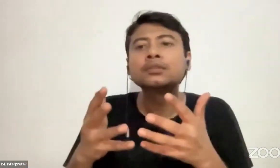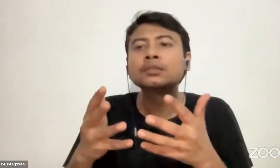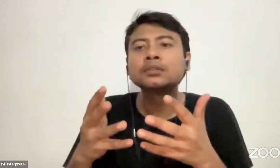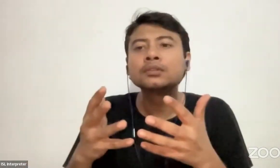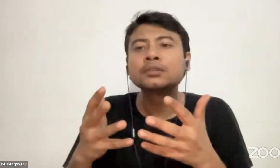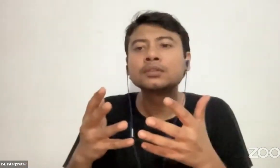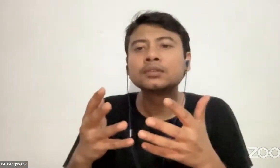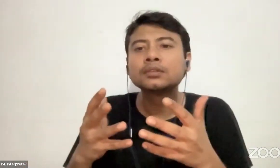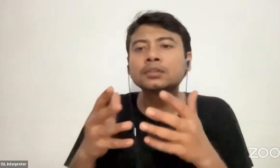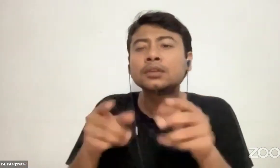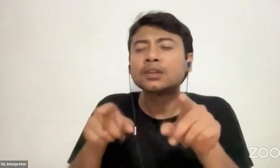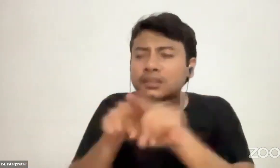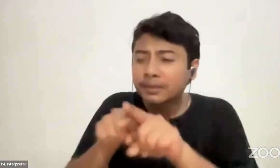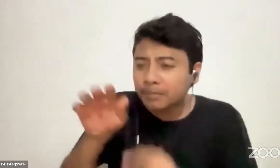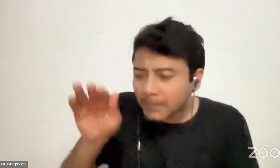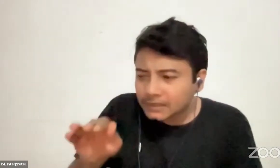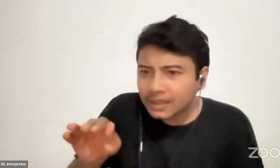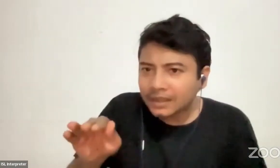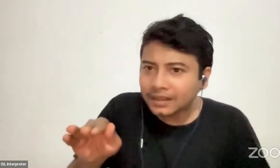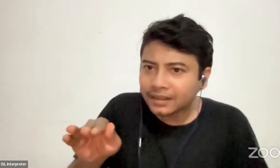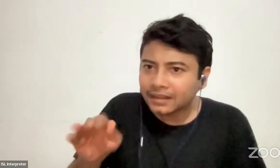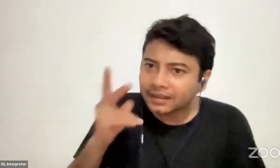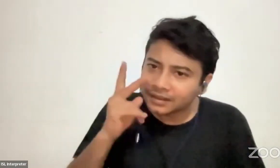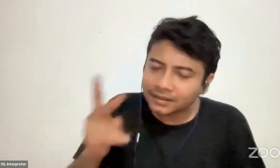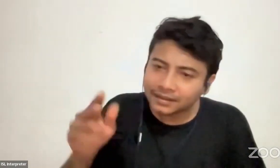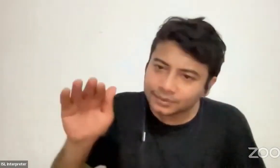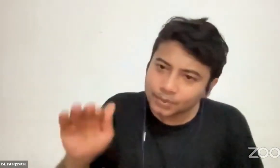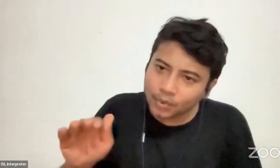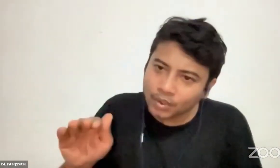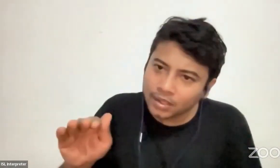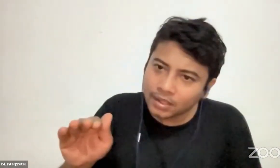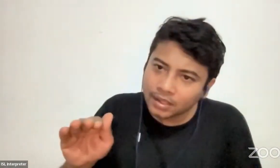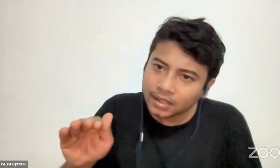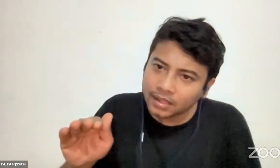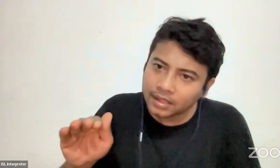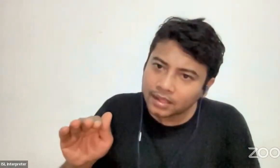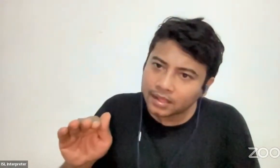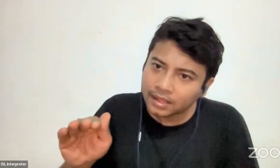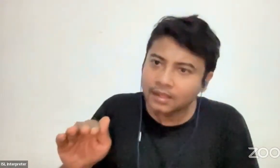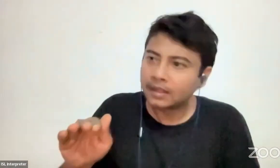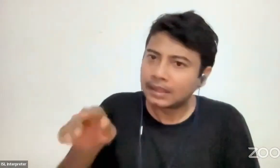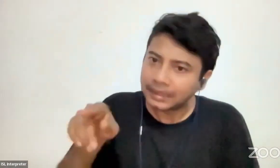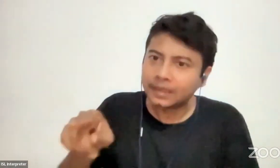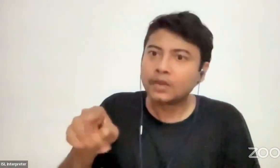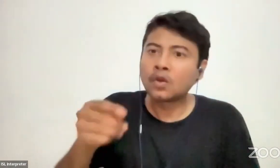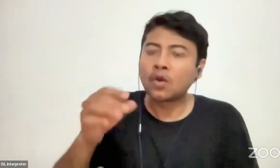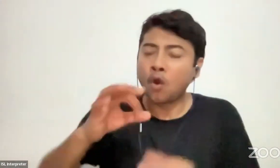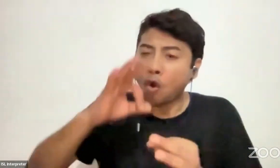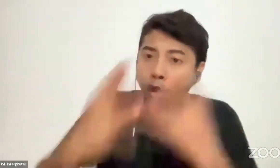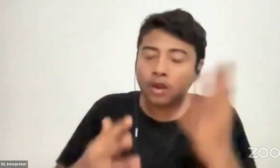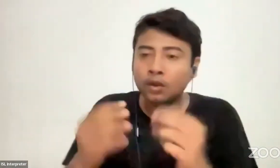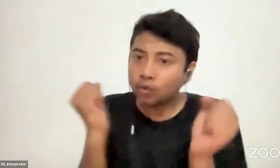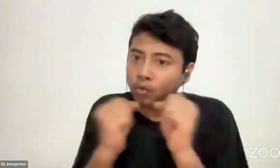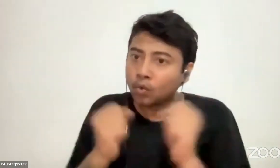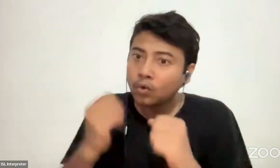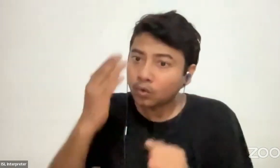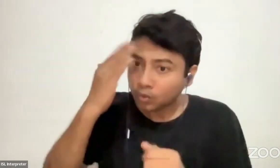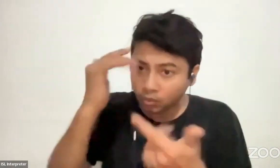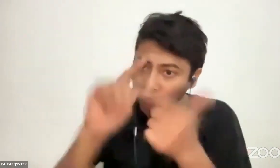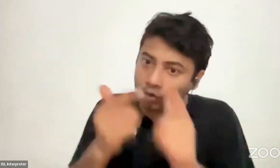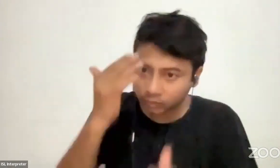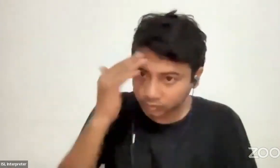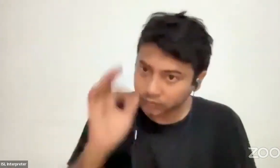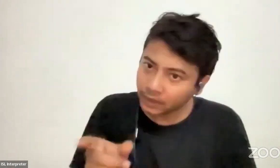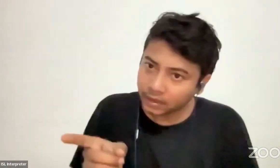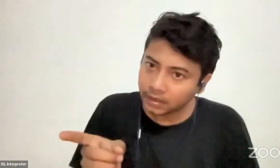क्या करता है, उसको कहीं पे ऐसा मोमबत्ती जलती हुई, कैंडल जलती हुई दिखाई देगी तो क्या करेगा, जाके उसको छूने